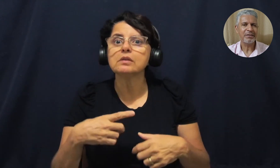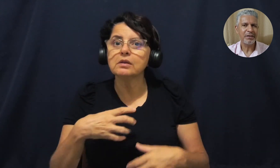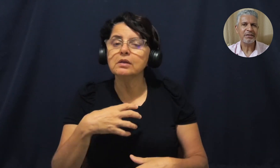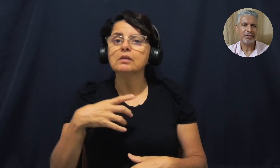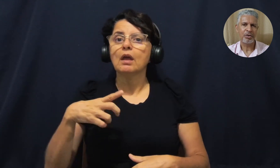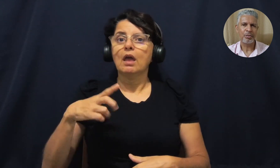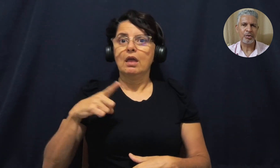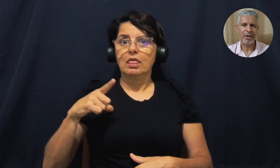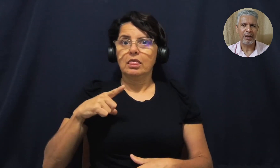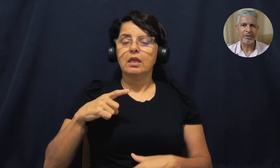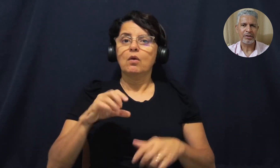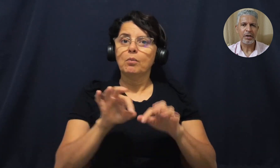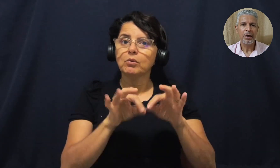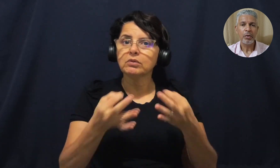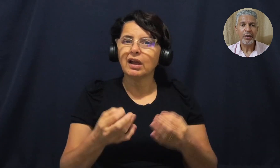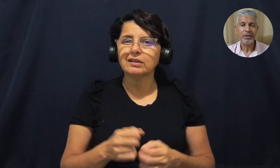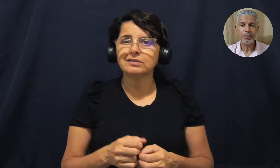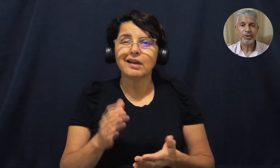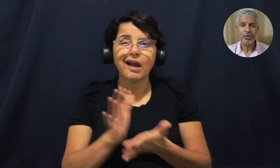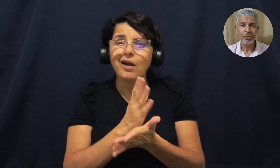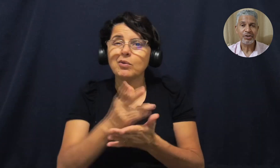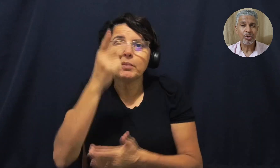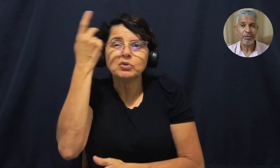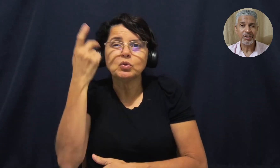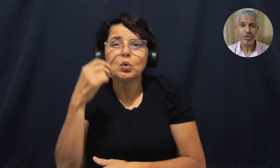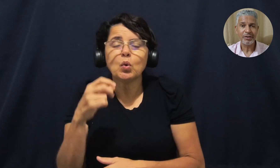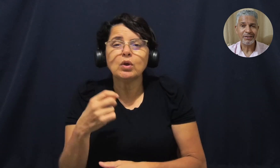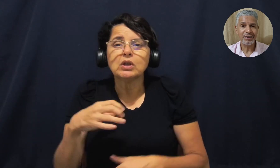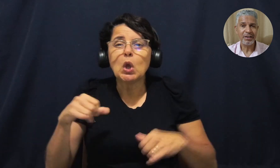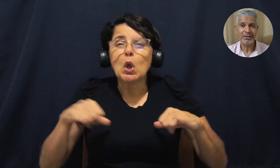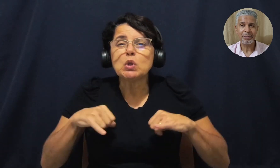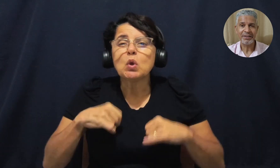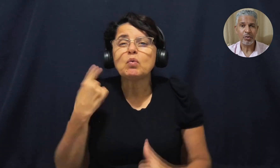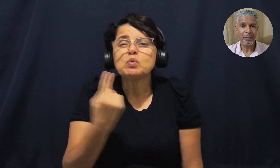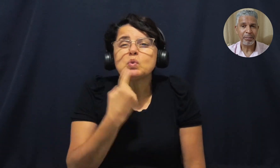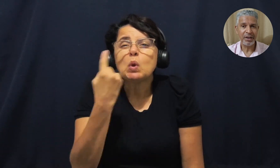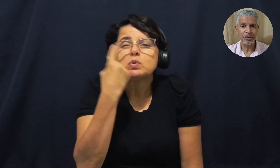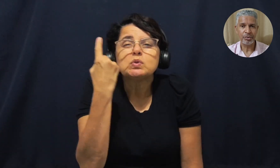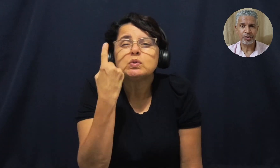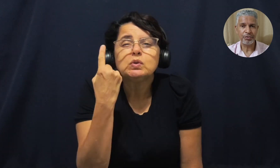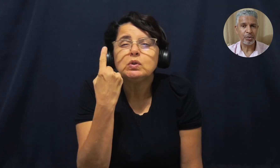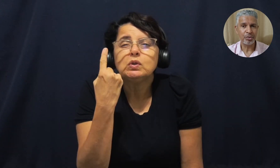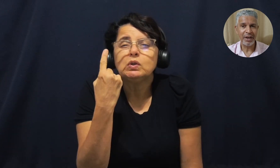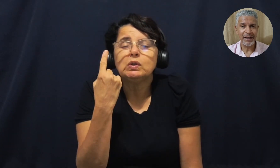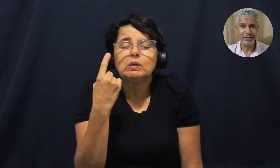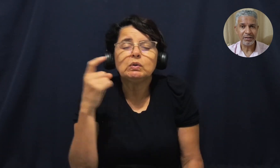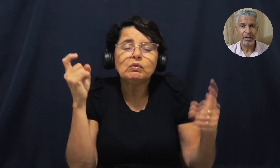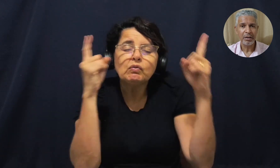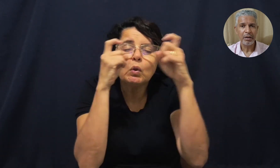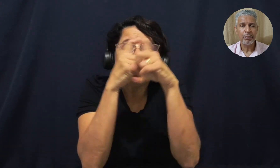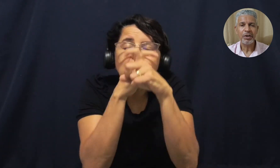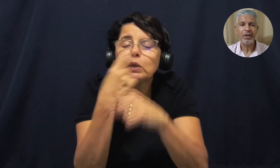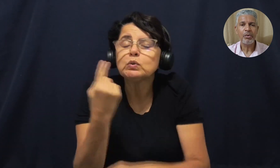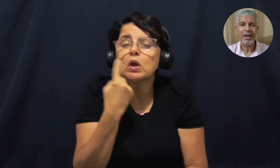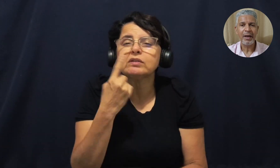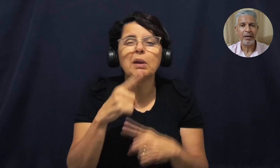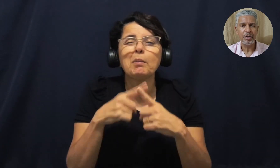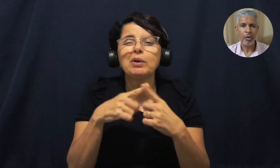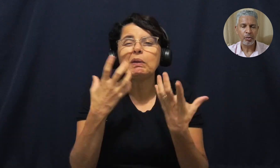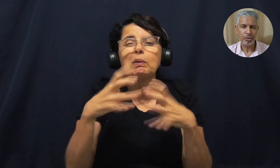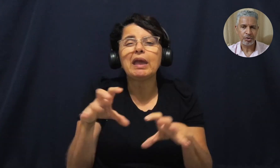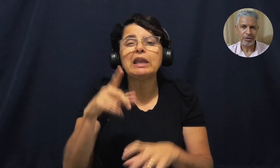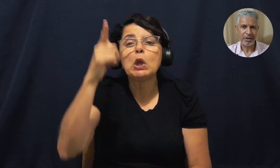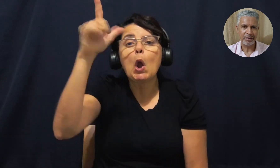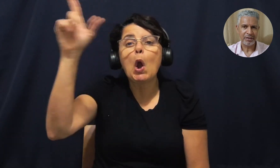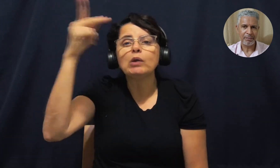também precisa ter humildade. Quantas pessoas sofrem sozinhas, passam apertos, dificuldades, porque não querem